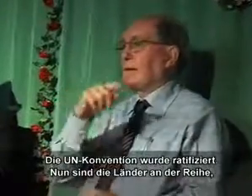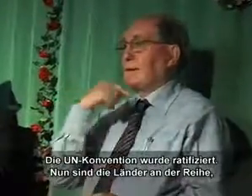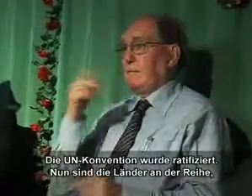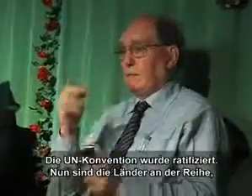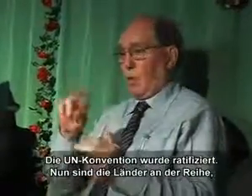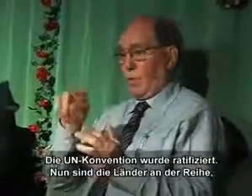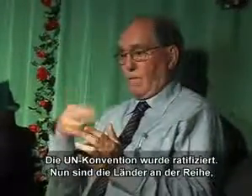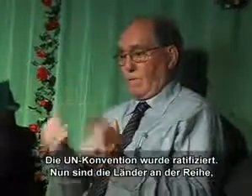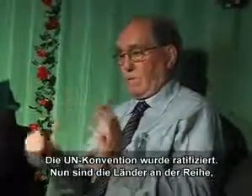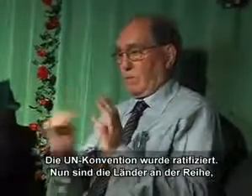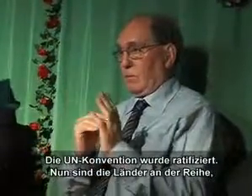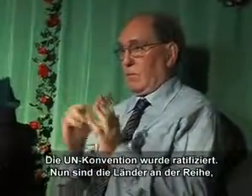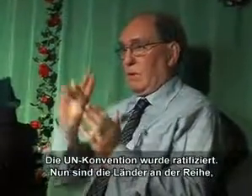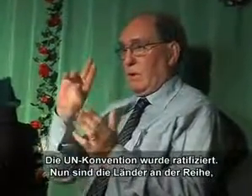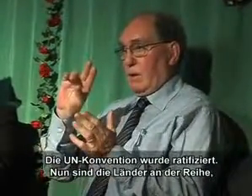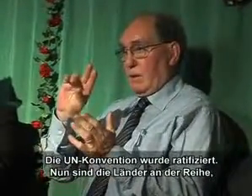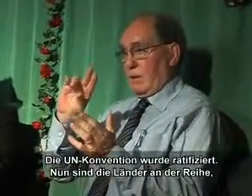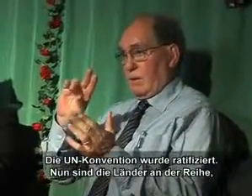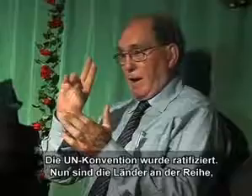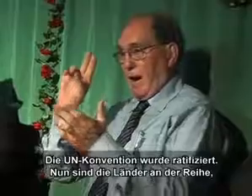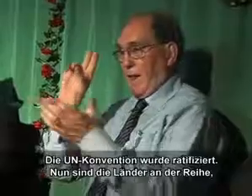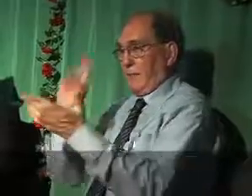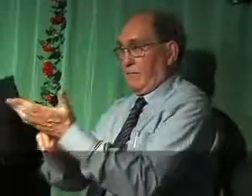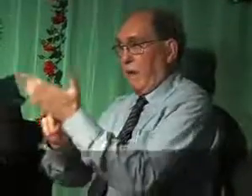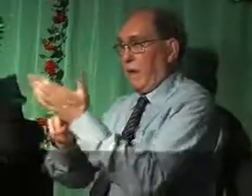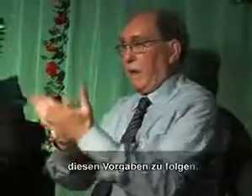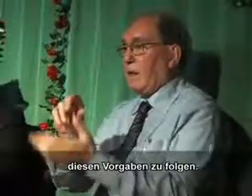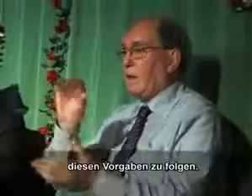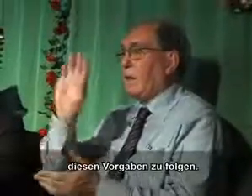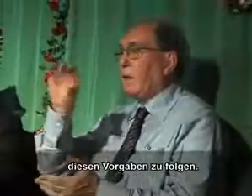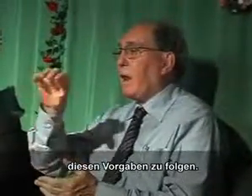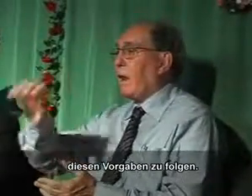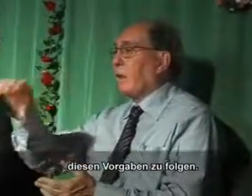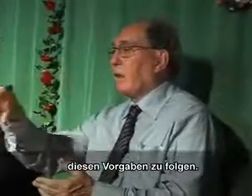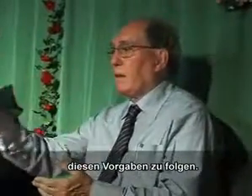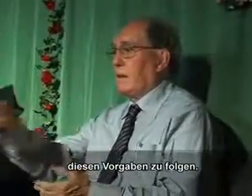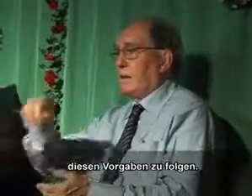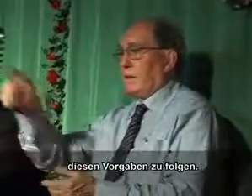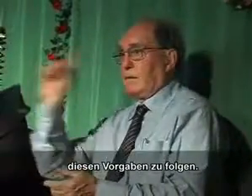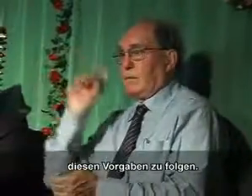Die UN-Konvention wurde ratifiziert. Nun sind die Länder an der Reihe diesen Vorgaben zu folgen.